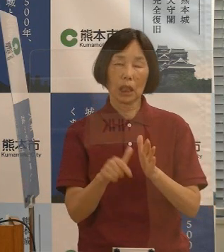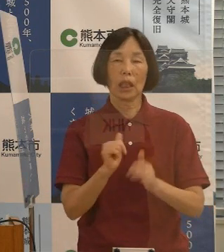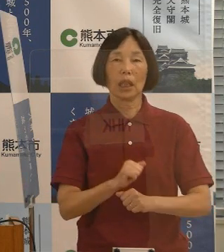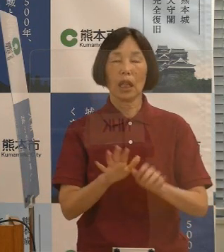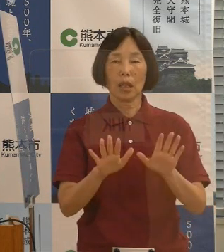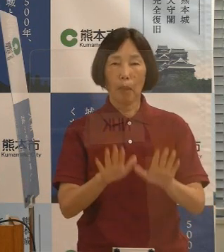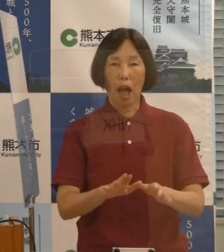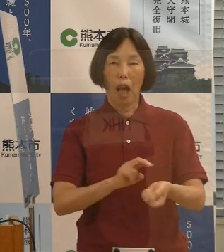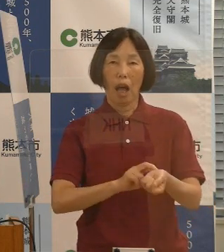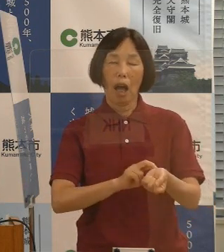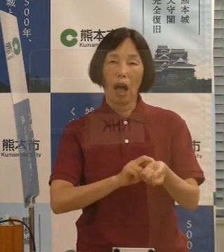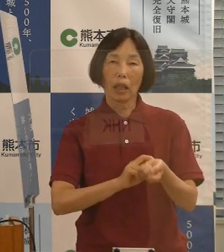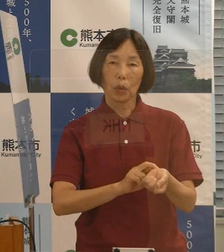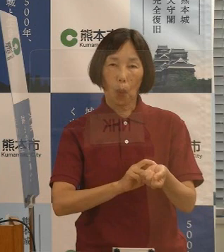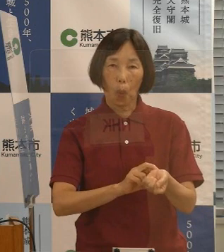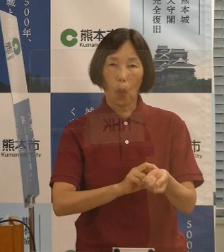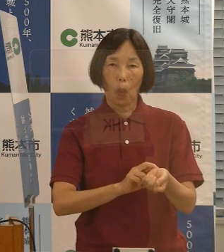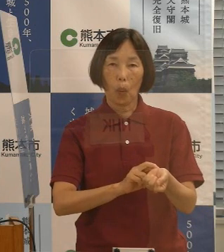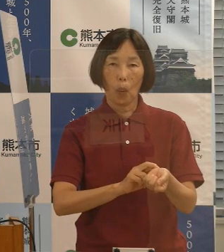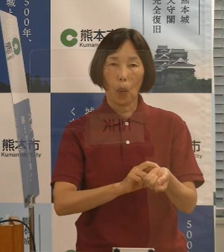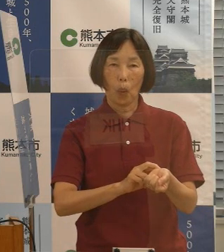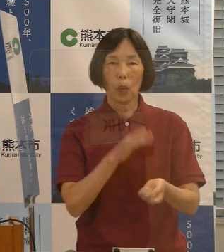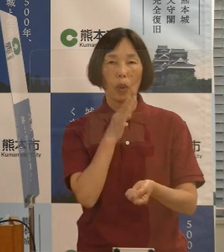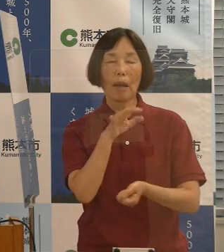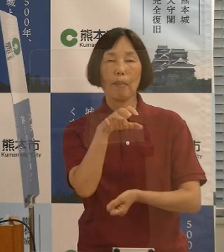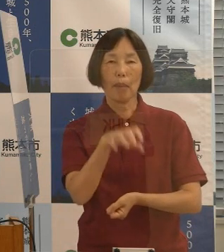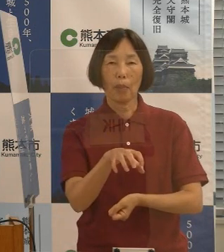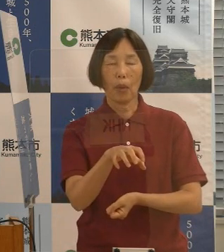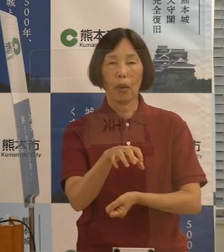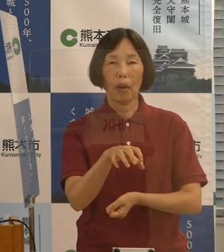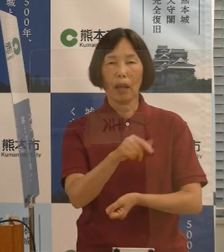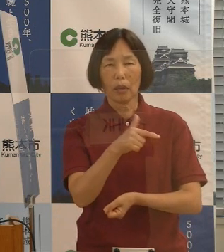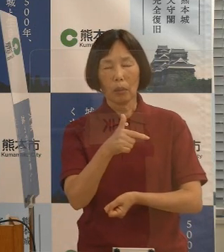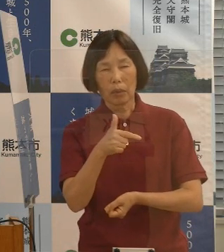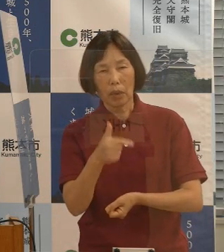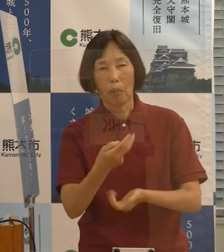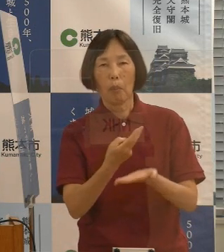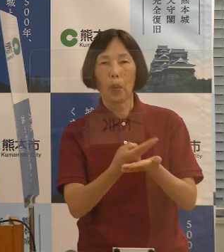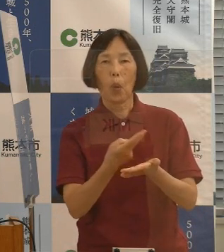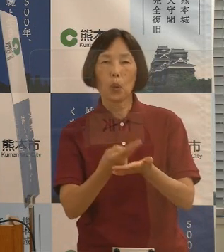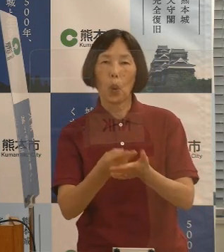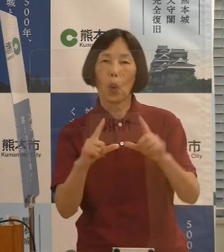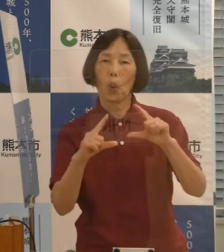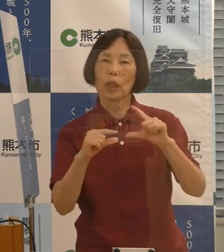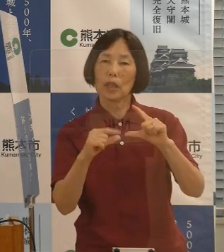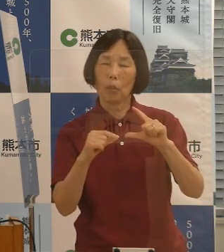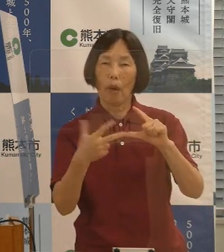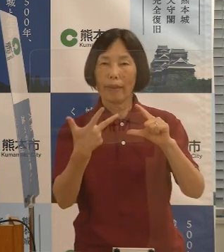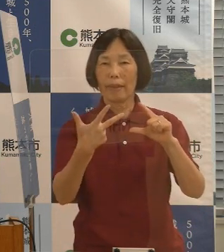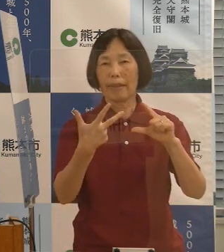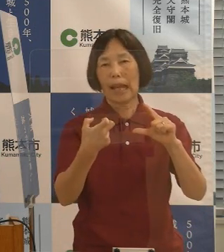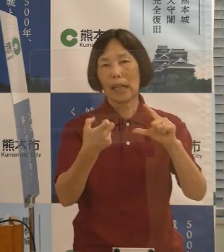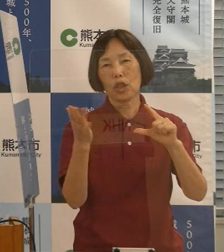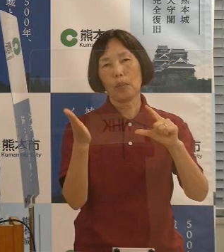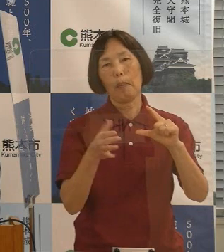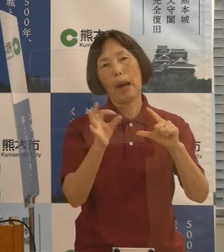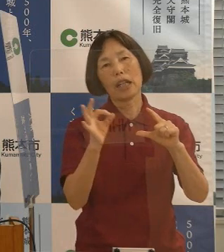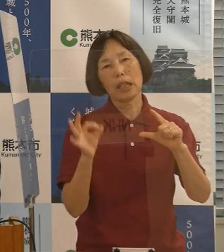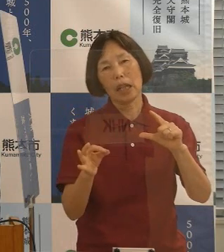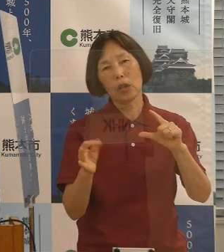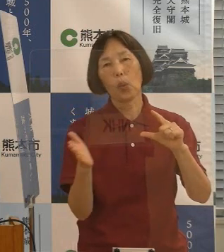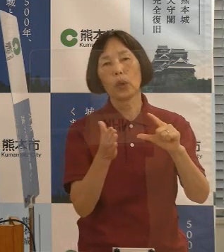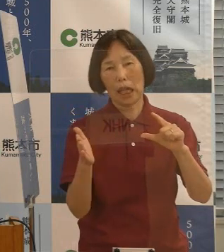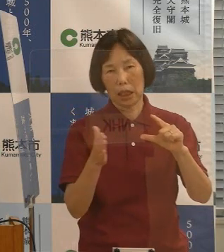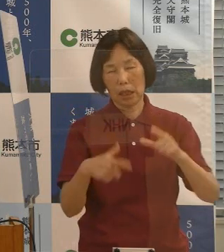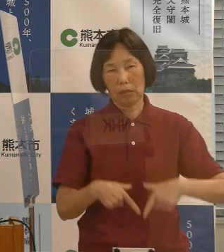今医療の現場もですね大変病床使用率もですねもう7割に近くなってます。熊本市の場